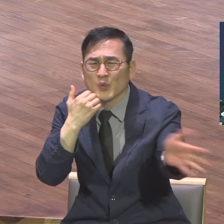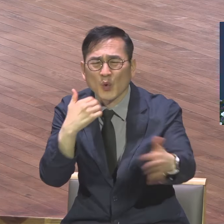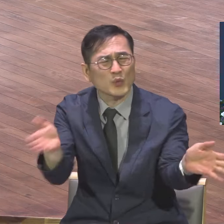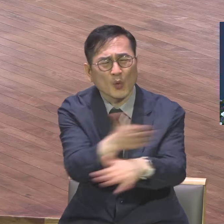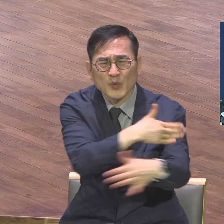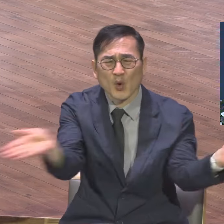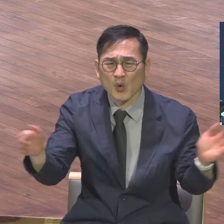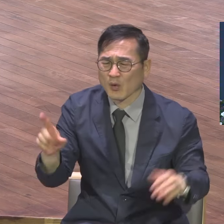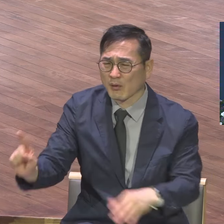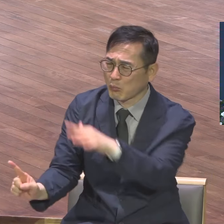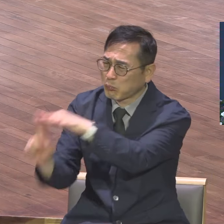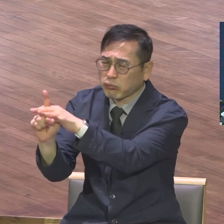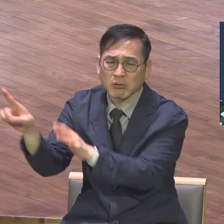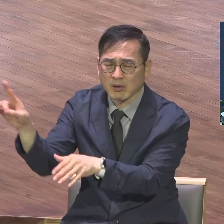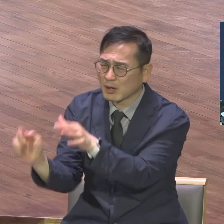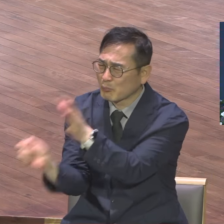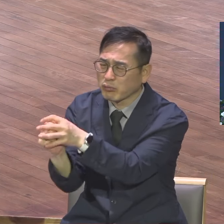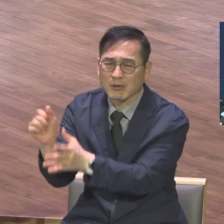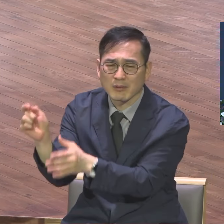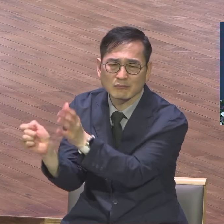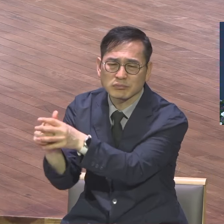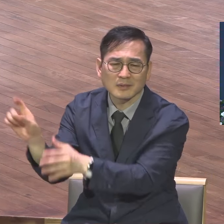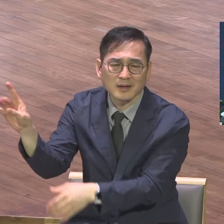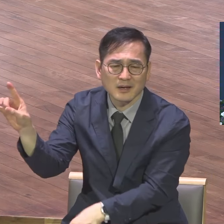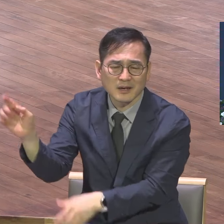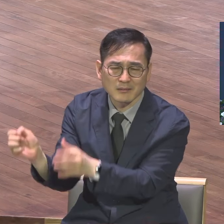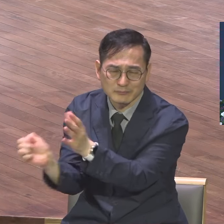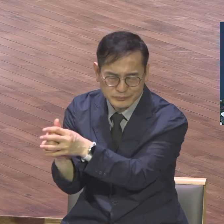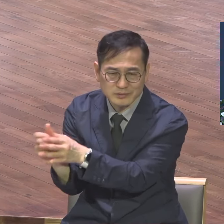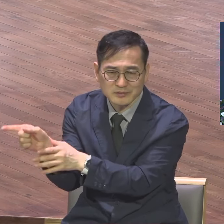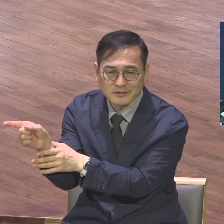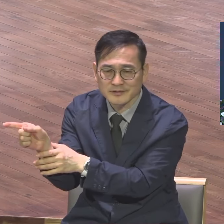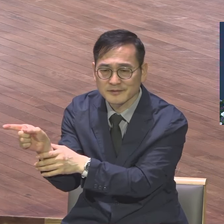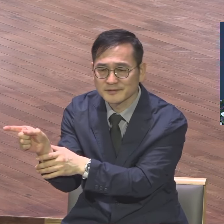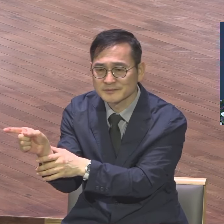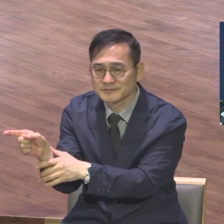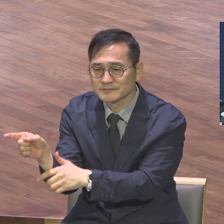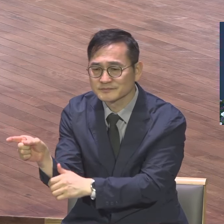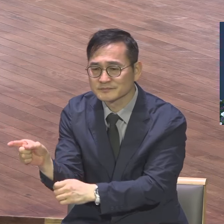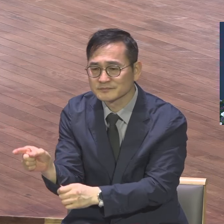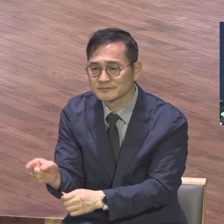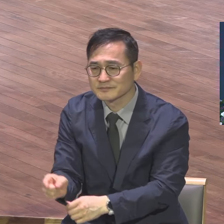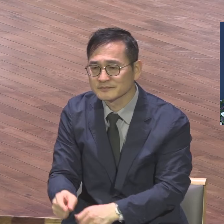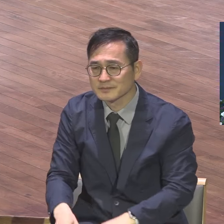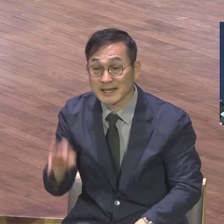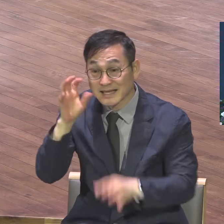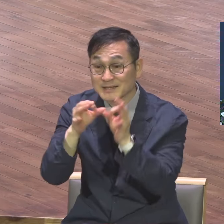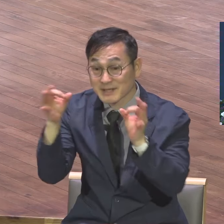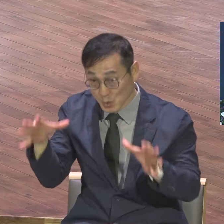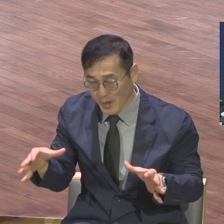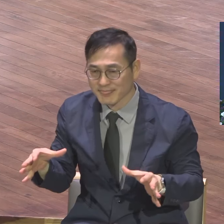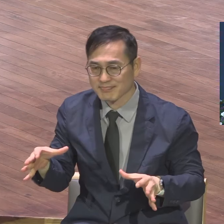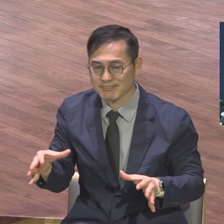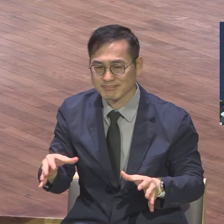부활하셔서 40일 동안 제자들과 같이 있었어요. 감람산에서 하나님 나라에 대해서 말씀했어요.